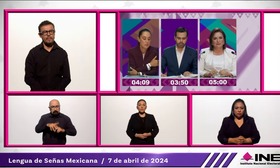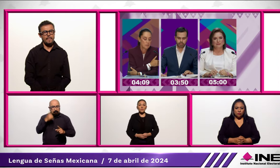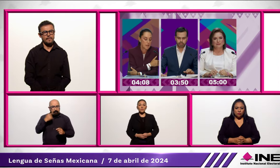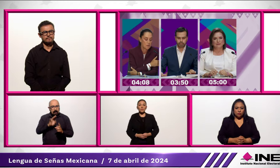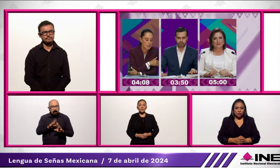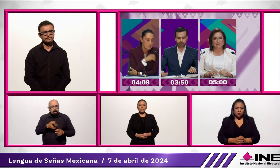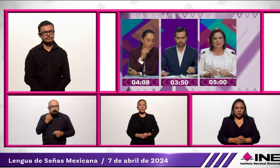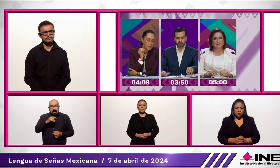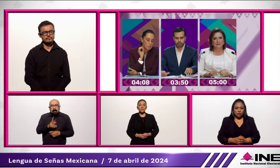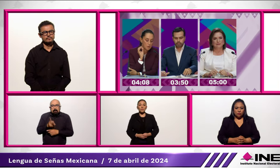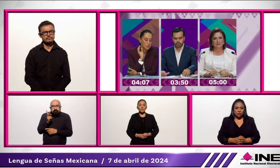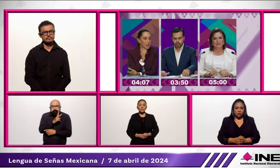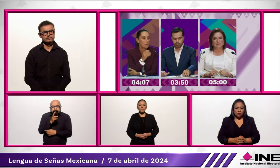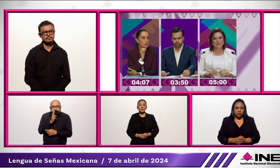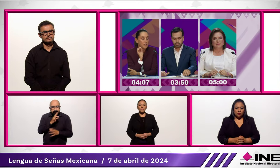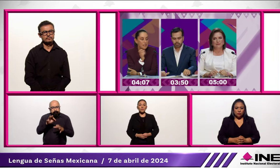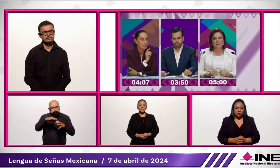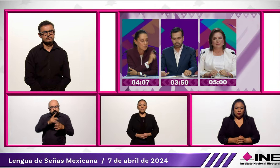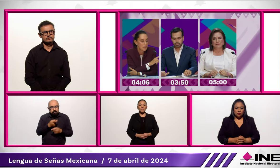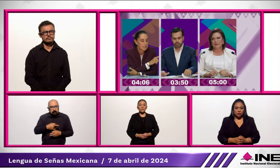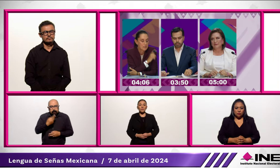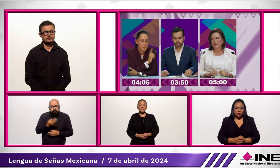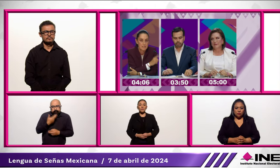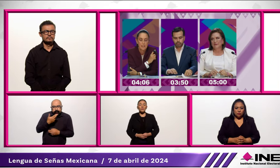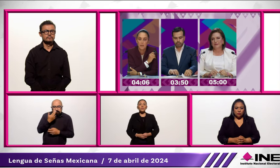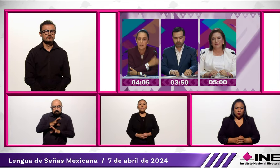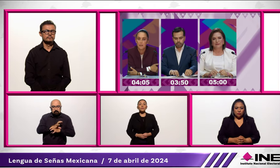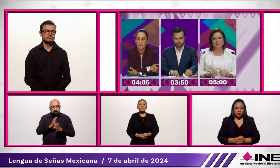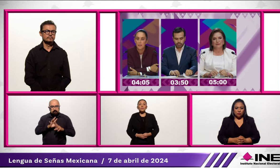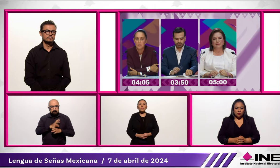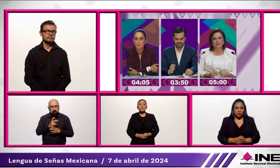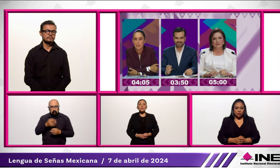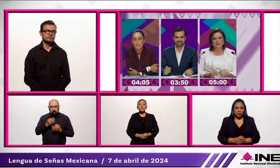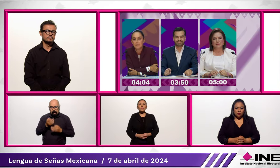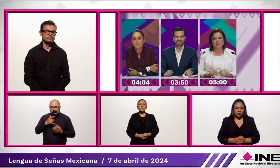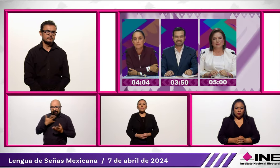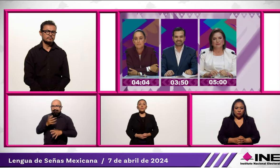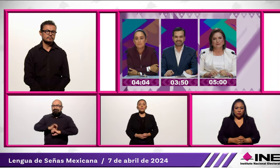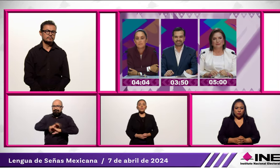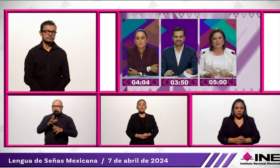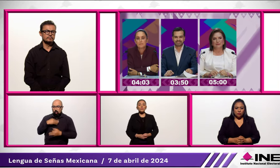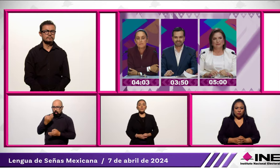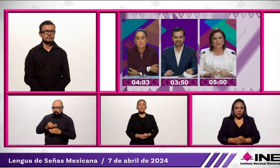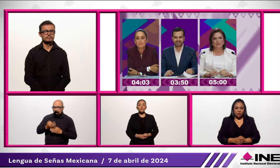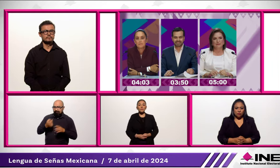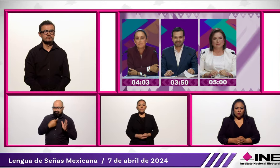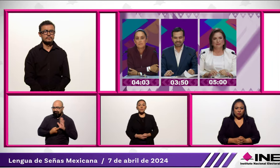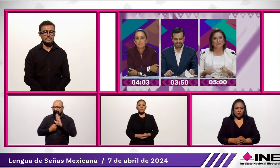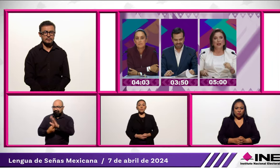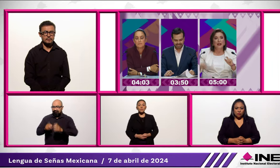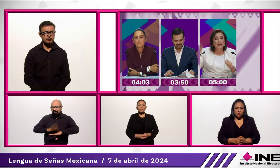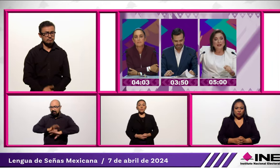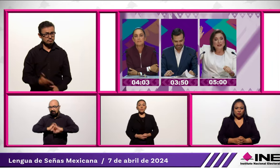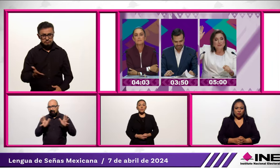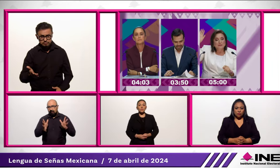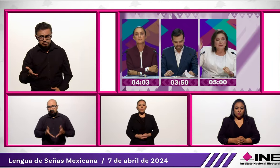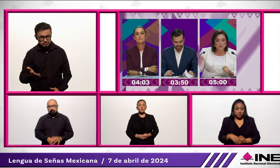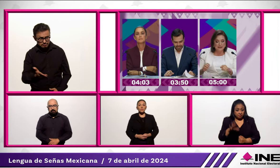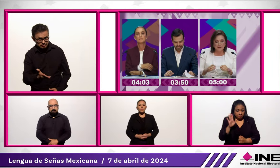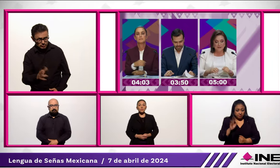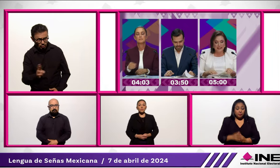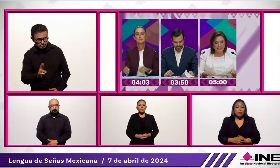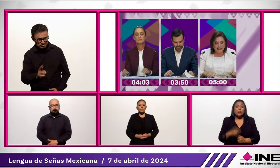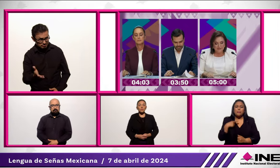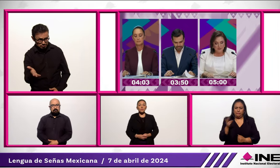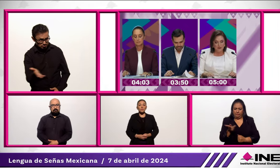poner los respiradores, y por otro lado es falso que no haya transparencia, y ahora te lo voy a demostrar. Adelante, candidata Xochitl Gálvez.